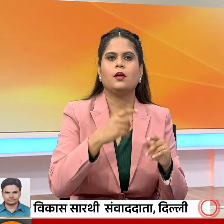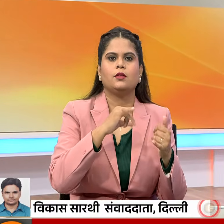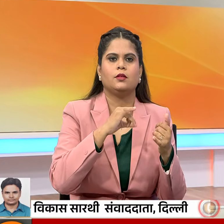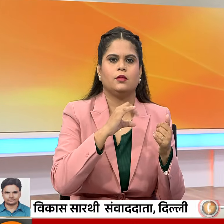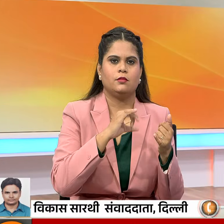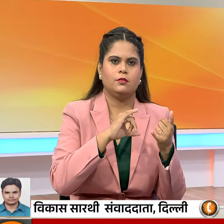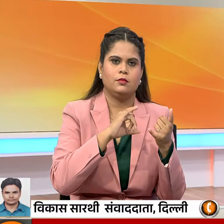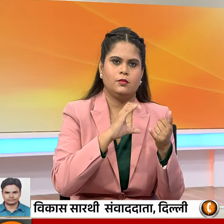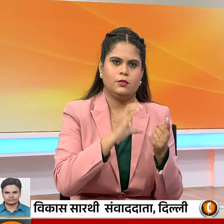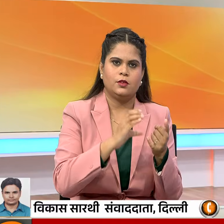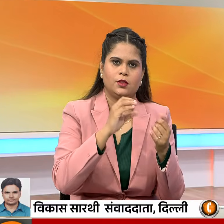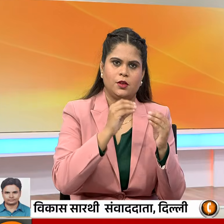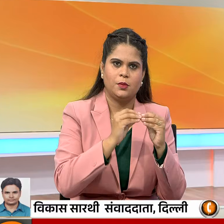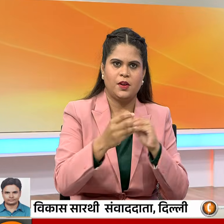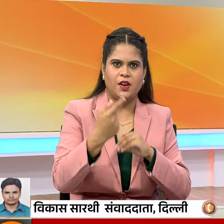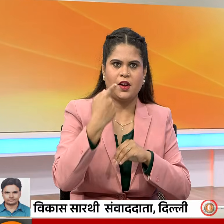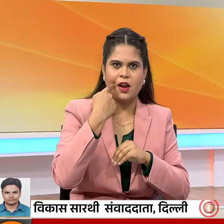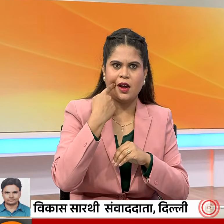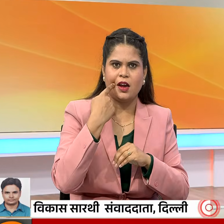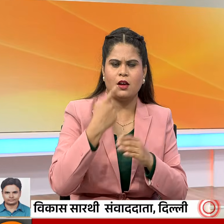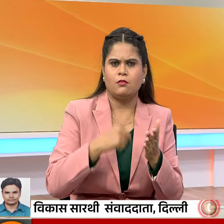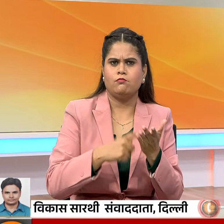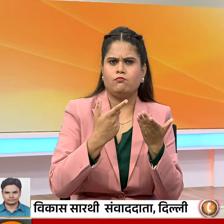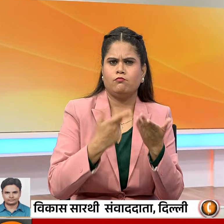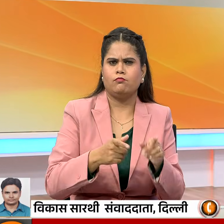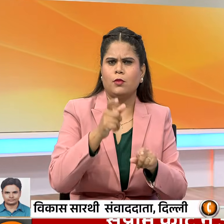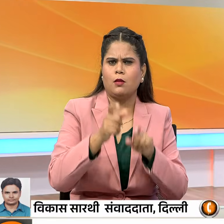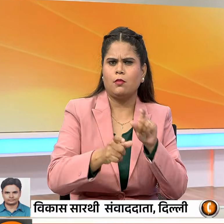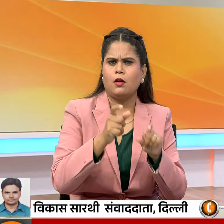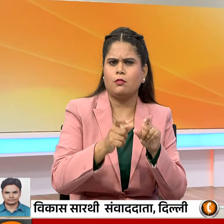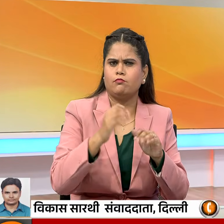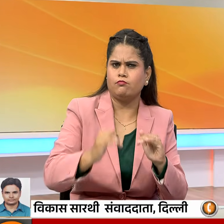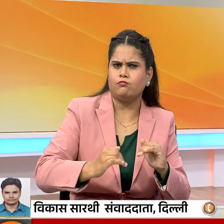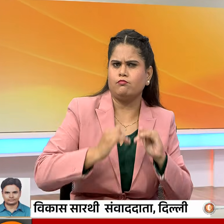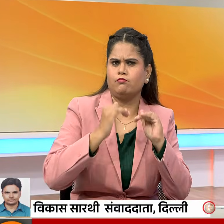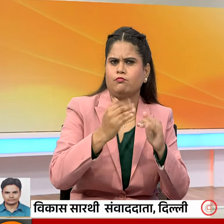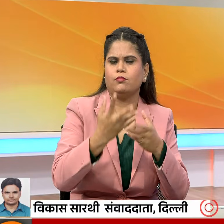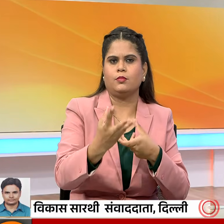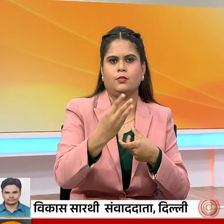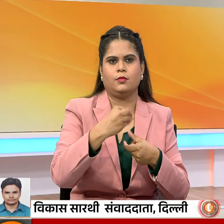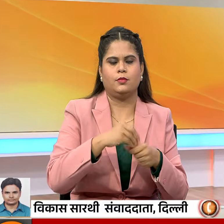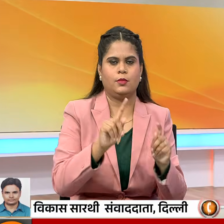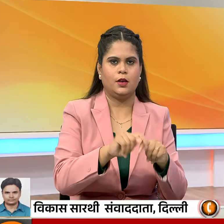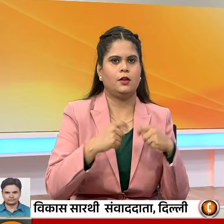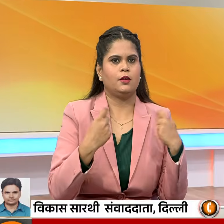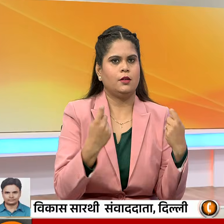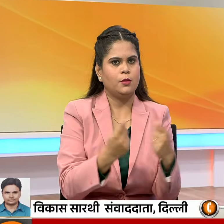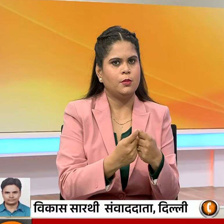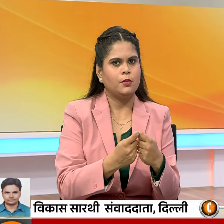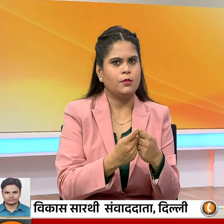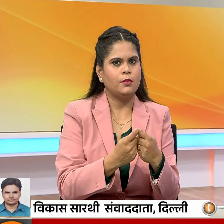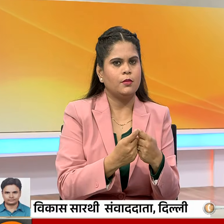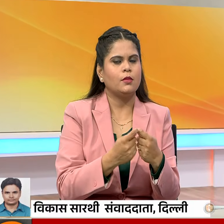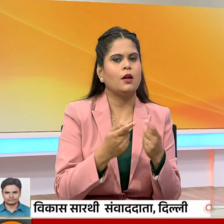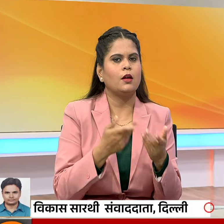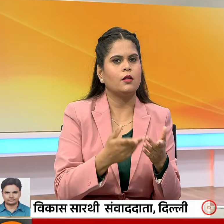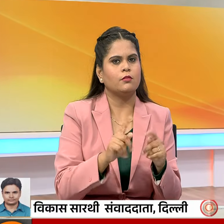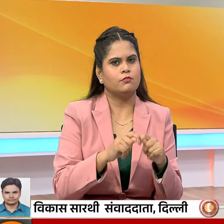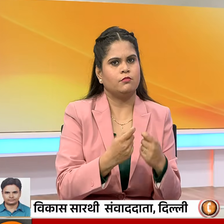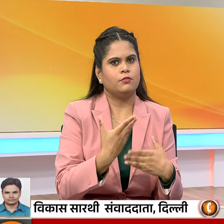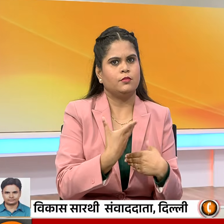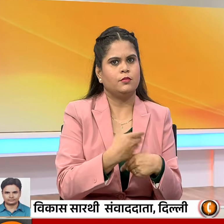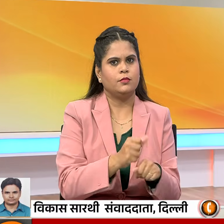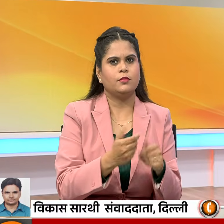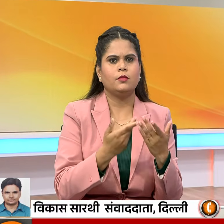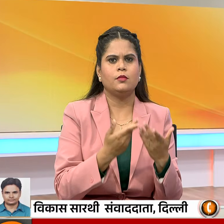रिटायर्ड अधिकारी को भी इस हाई पावर कमेटी में शामिल किया गया है। जो भी इस कमेटी का जो रेफरेंस है, टर्म ऑफ रेफरेंस है, उसमें कहा गया